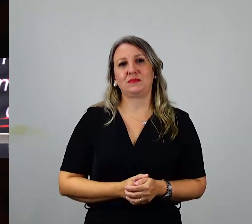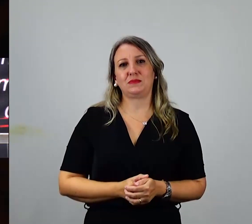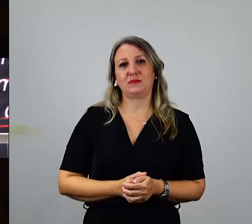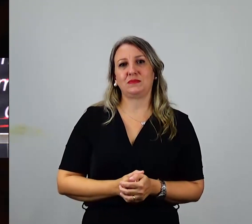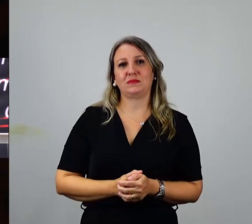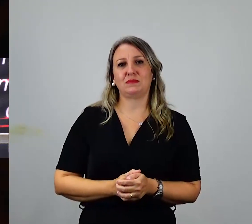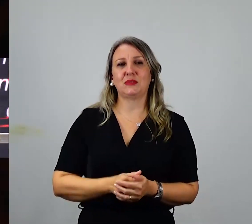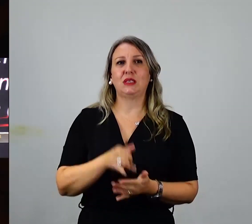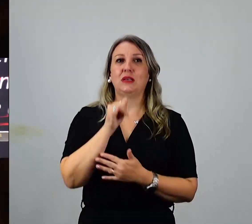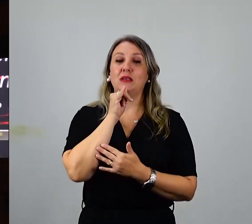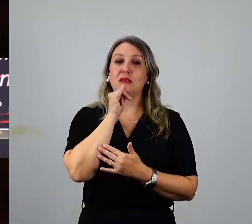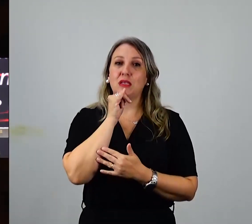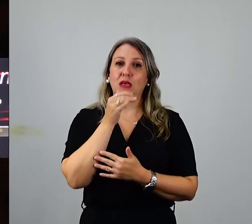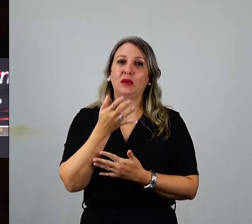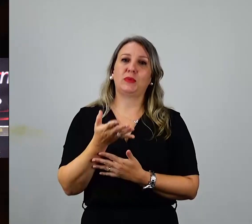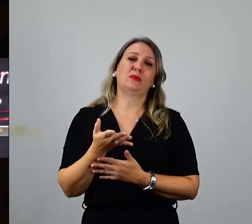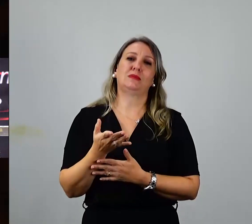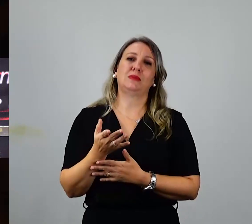usando o exemplo da lagarta,